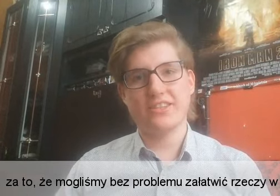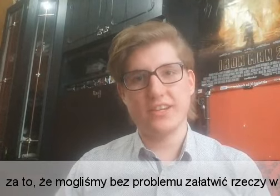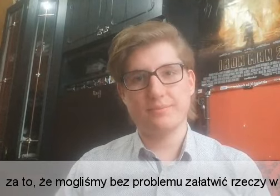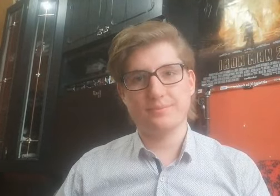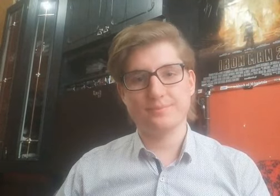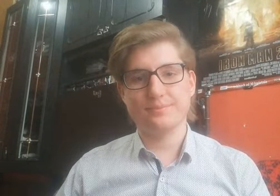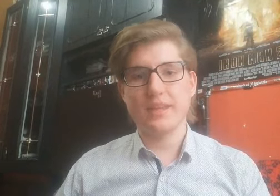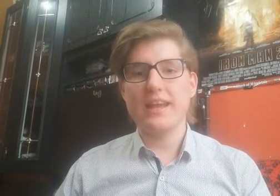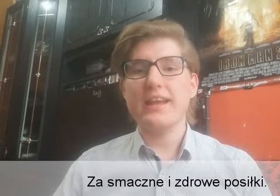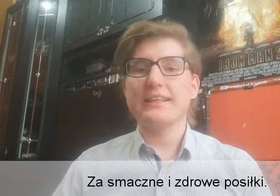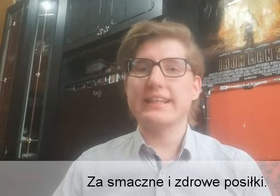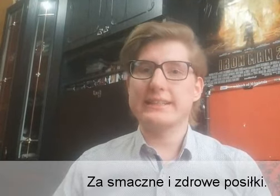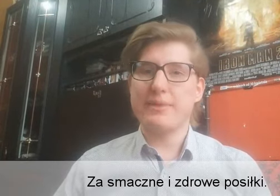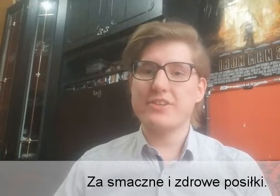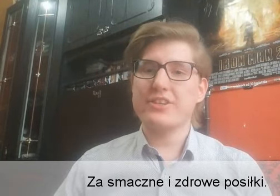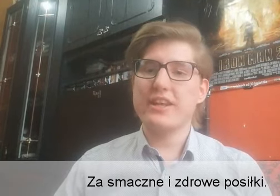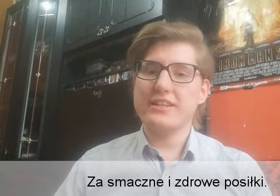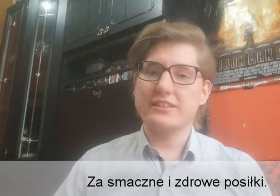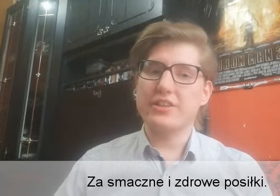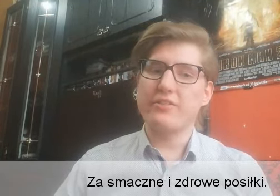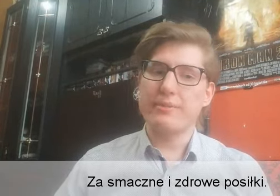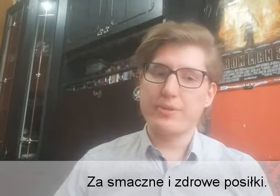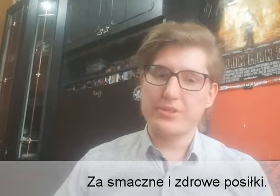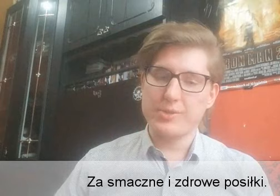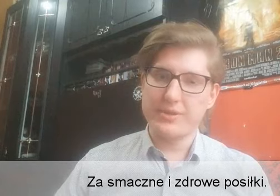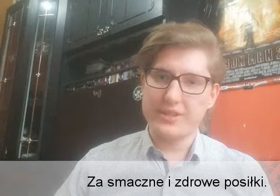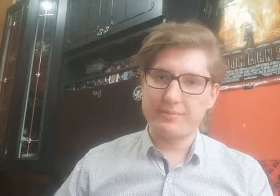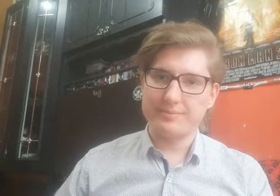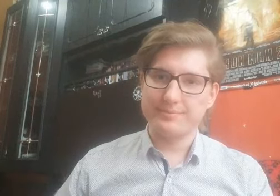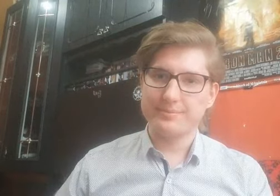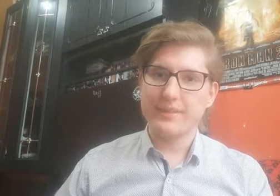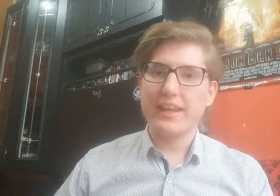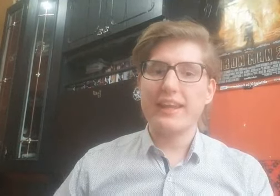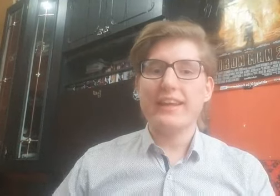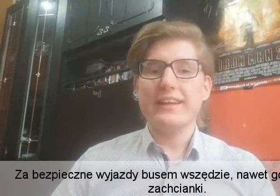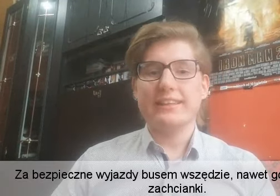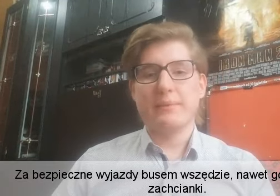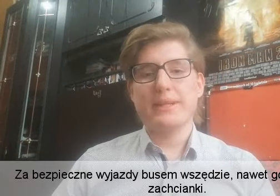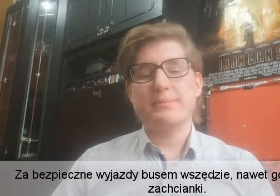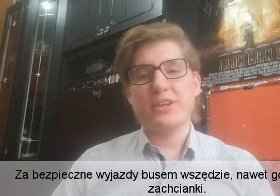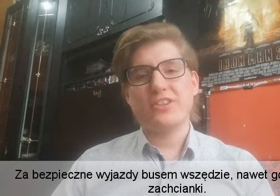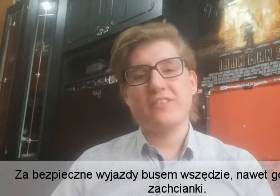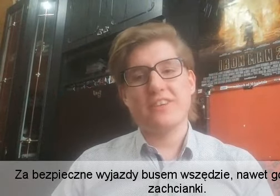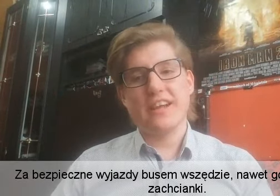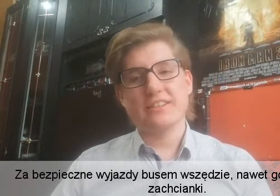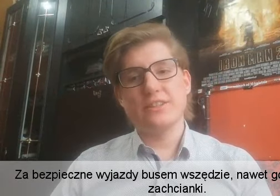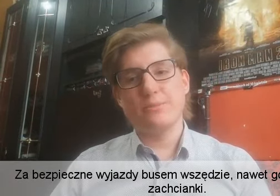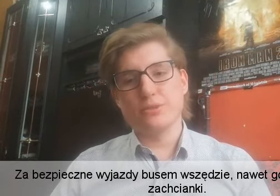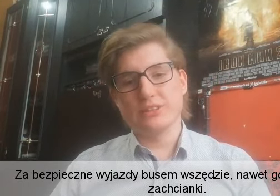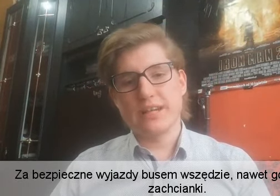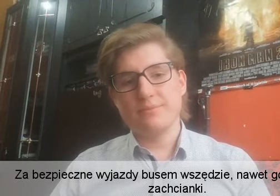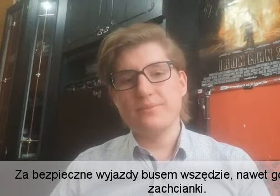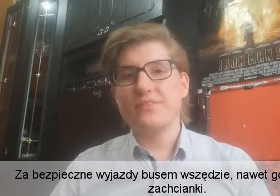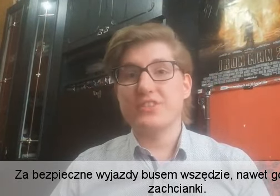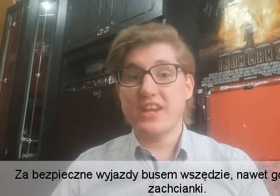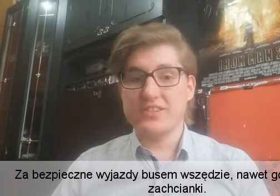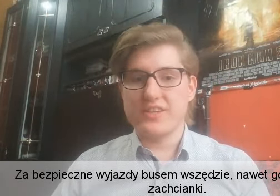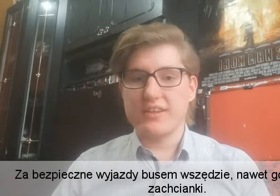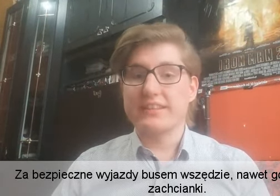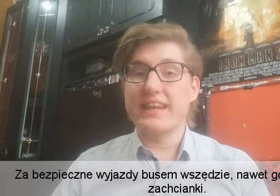sekretariacie, za smaczne i zdrowe posiłki, za bezpieczne wyjazdy busem wszędzie,